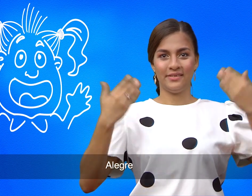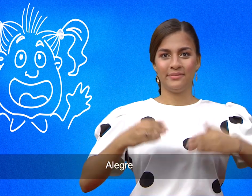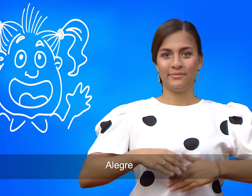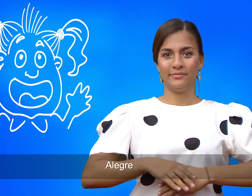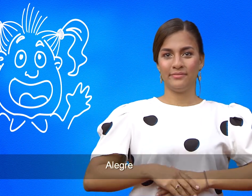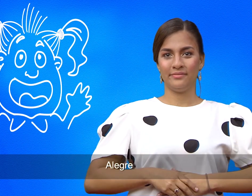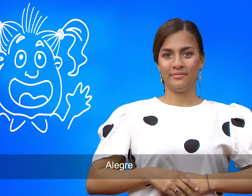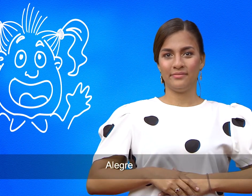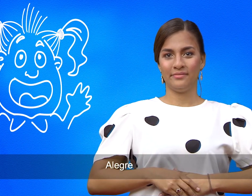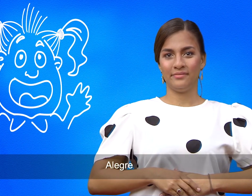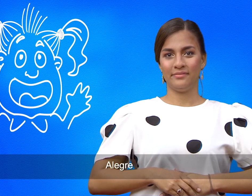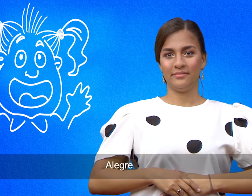Alegre.